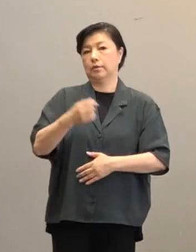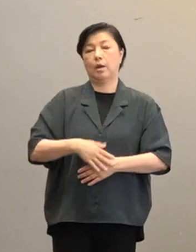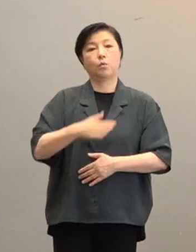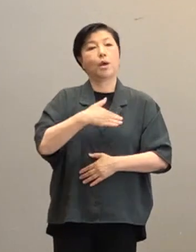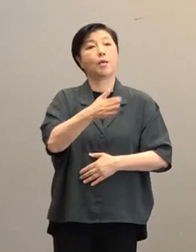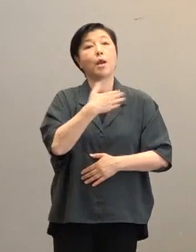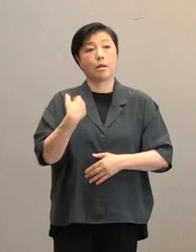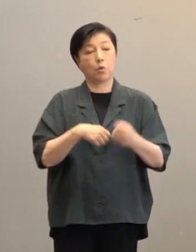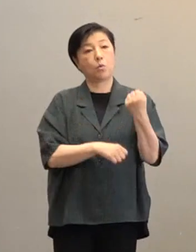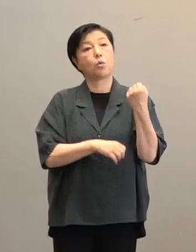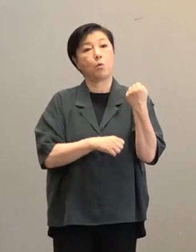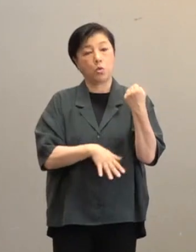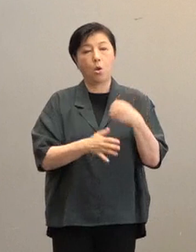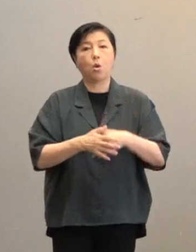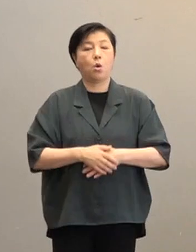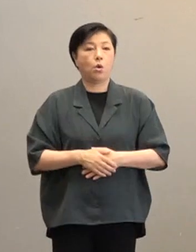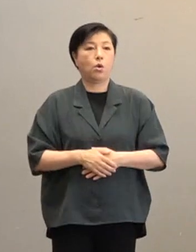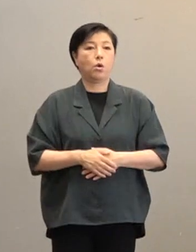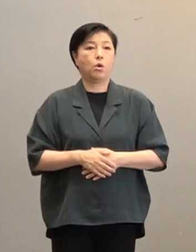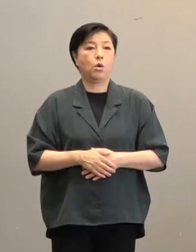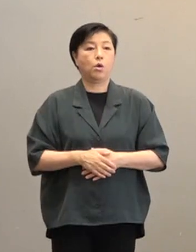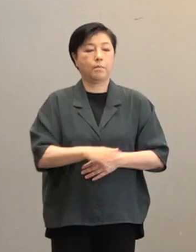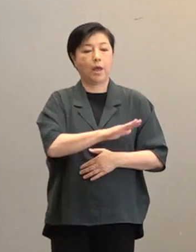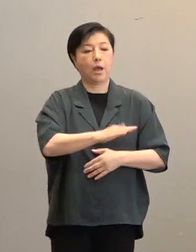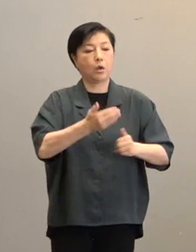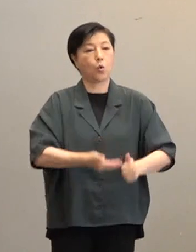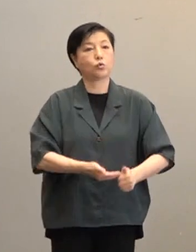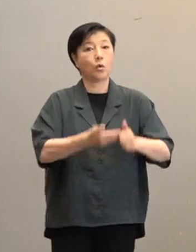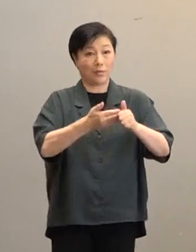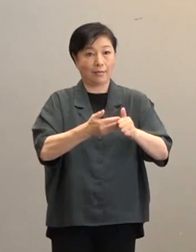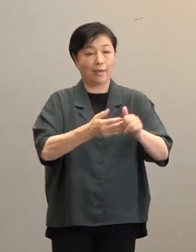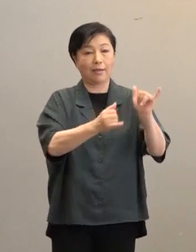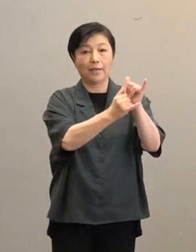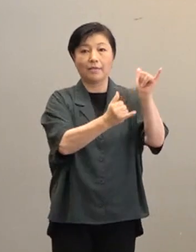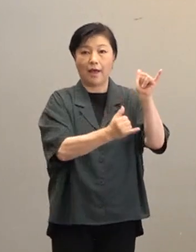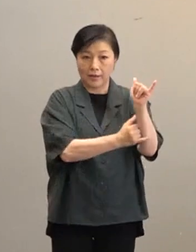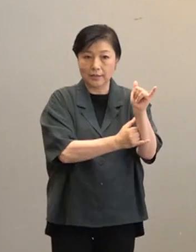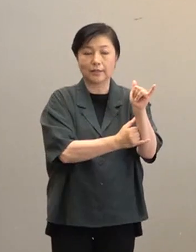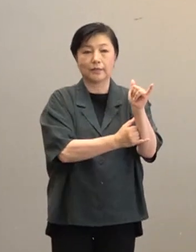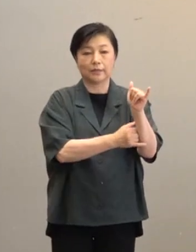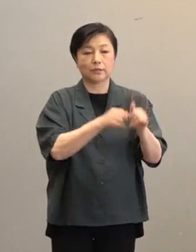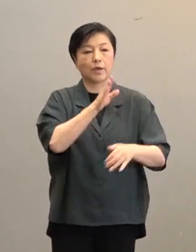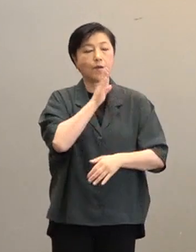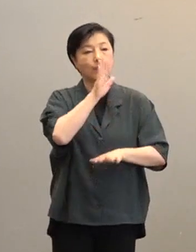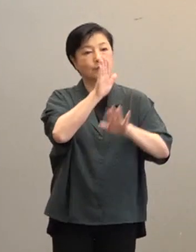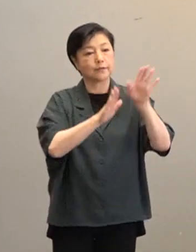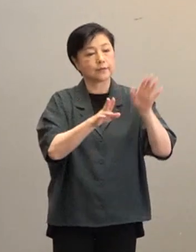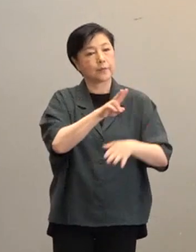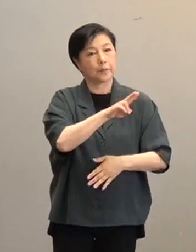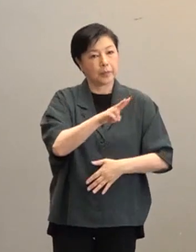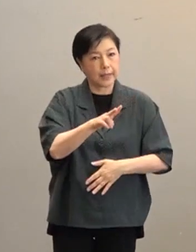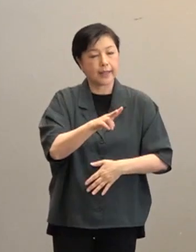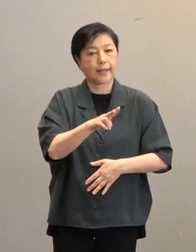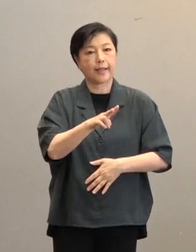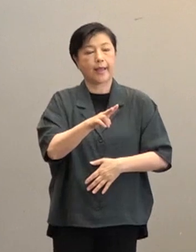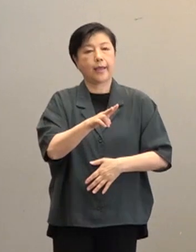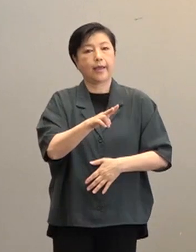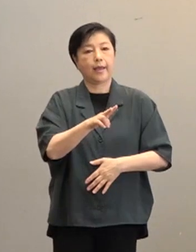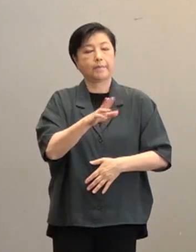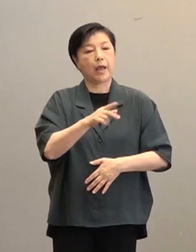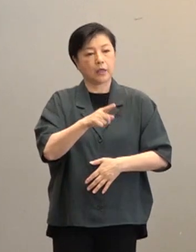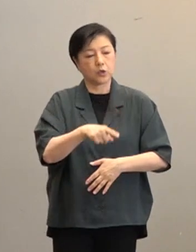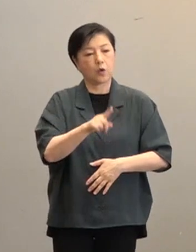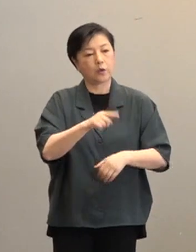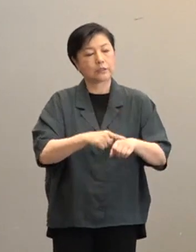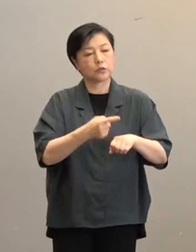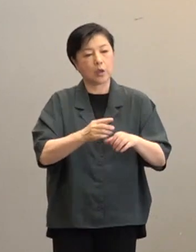我々もともとその子育て世代のその支出の実態を見て、最も支出が